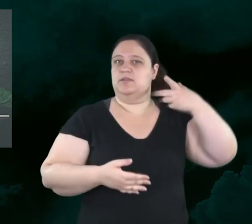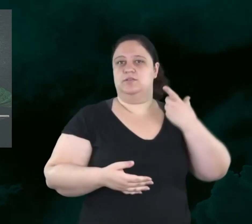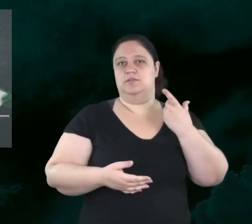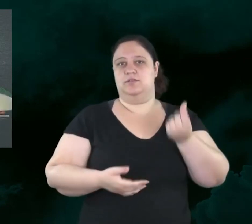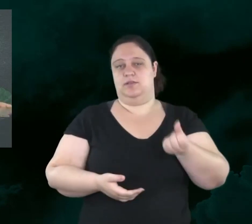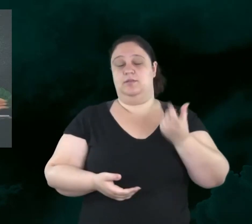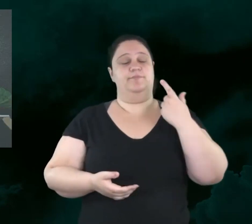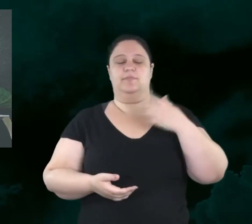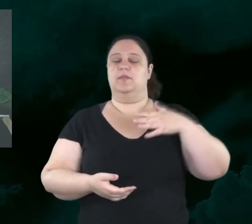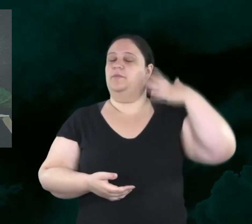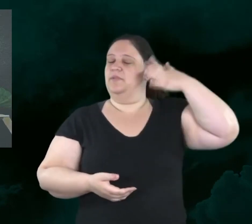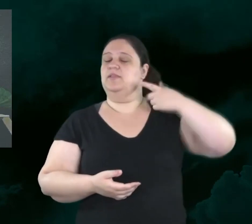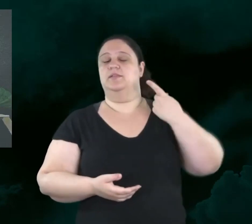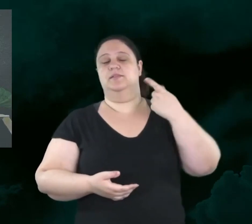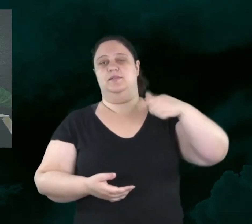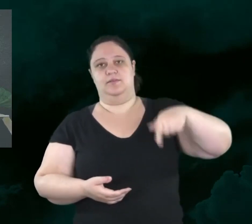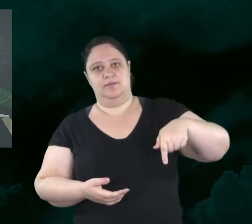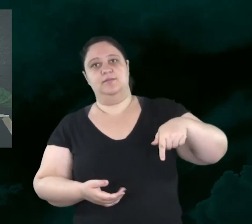17,